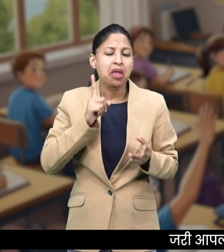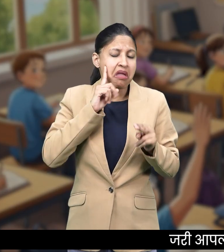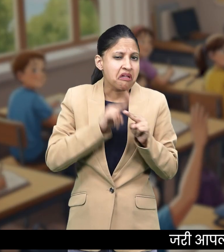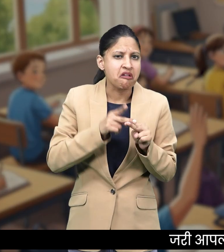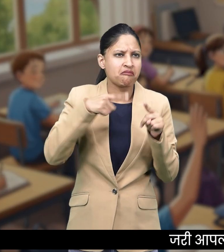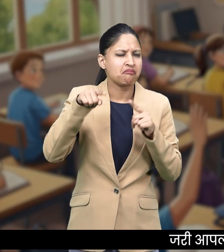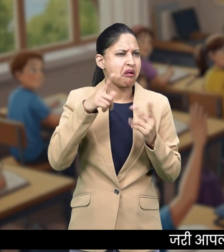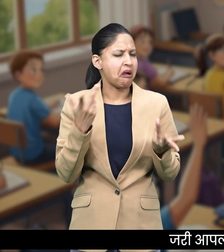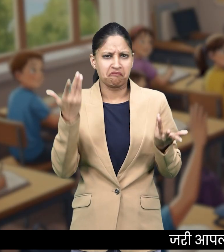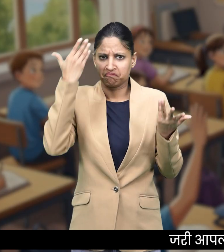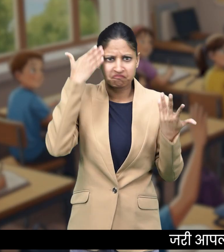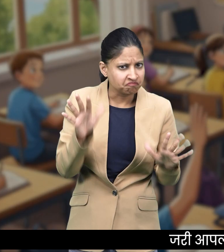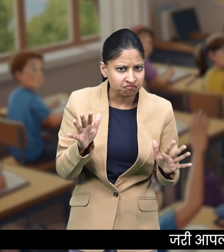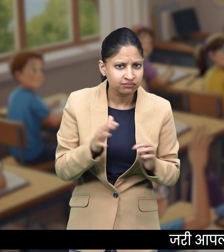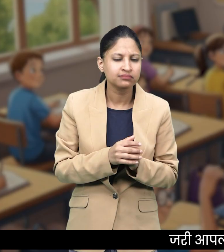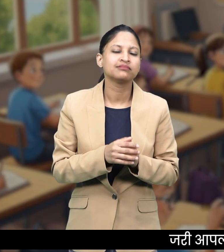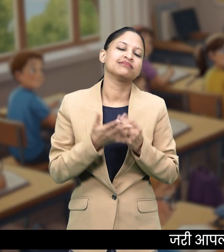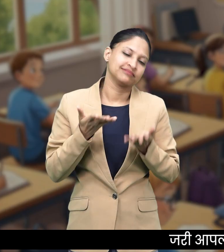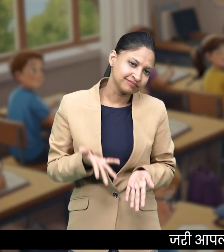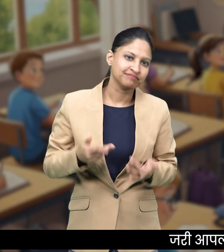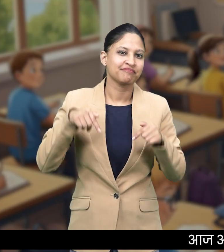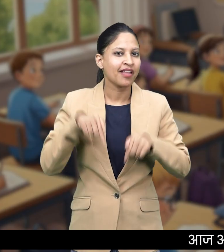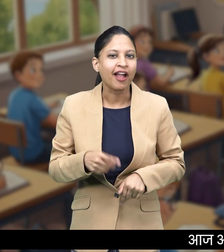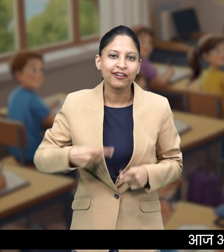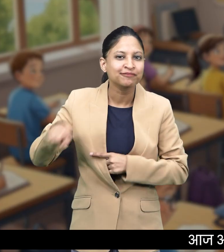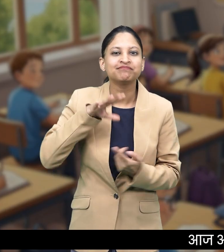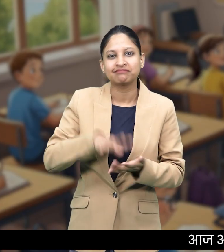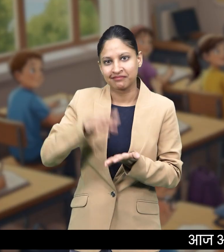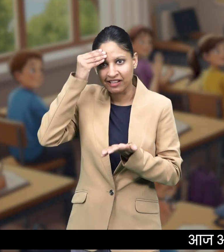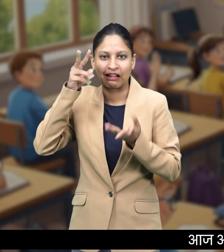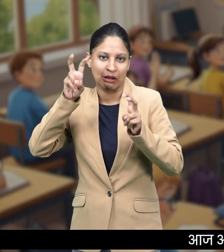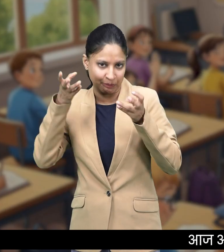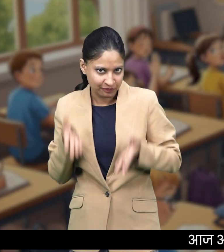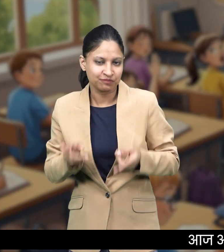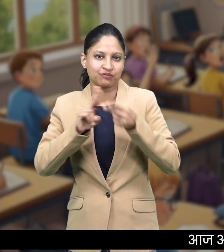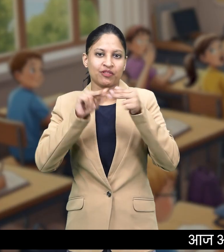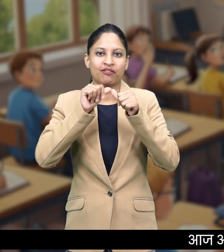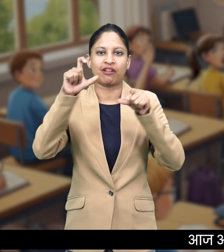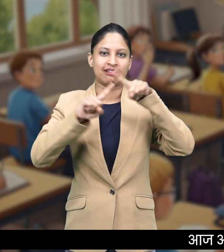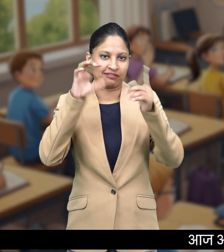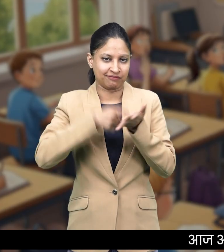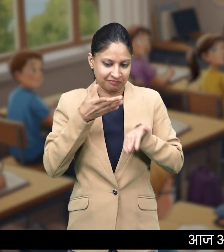जरी आपल्याला ते माहिती नसले तरीही. आज आपण घटक कोणते आहेत